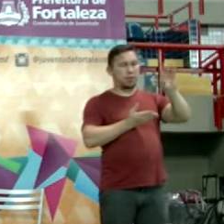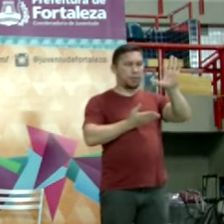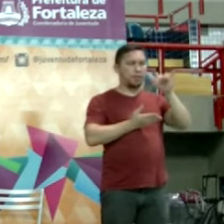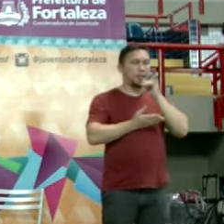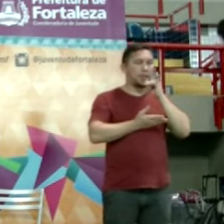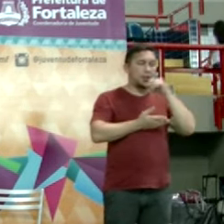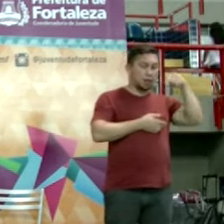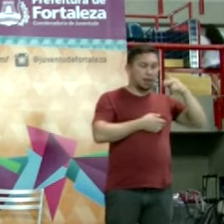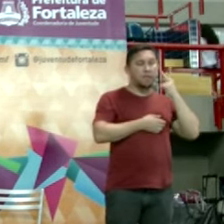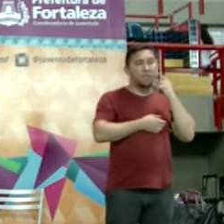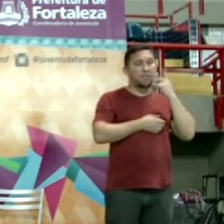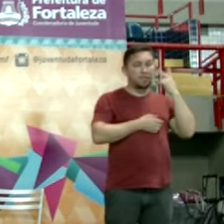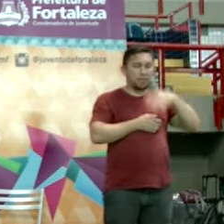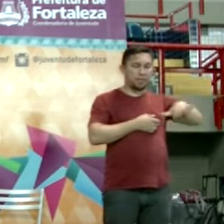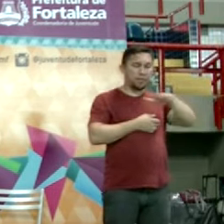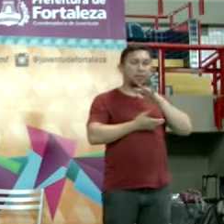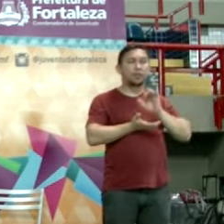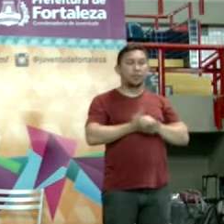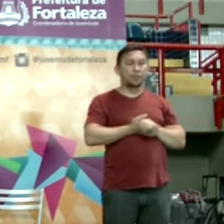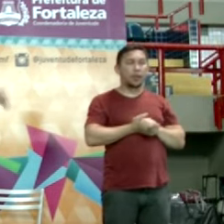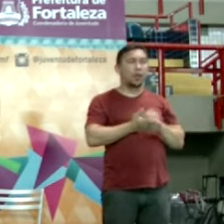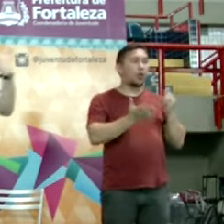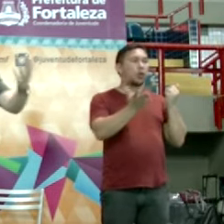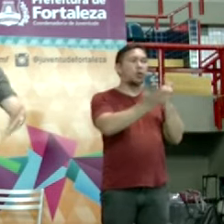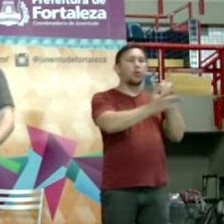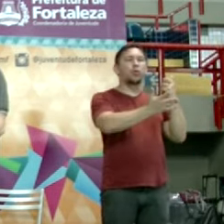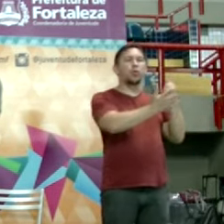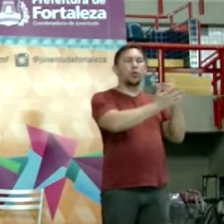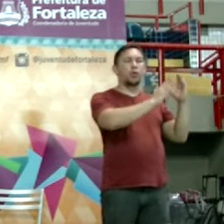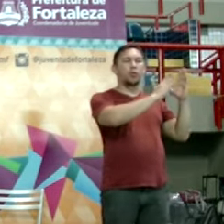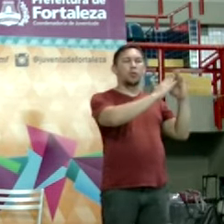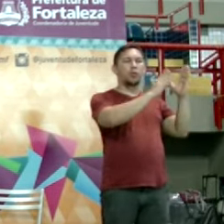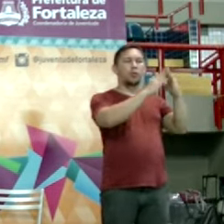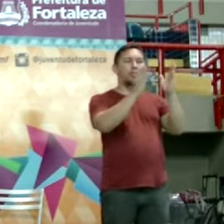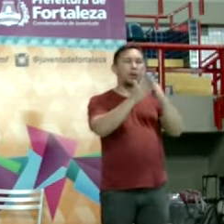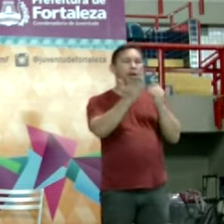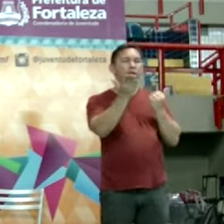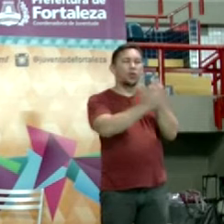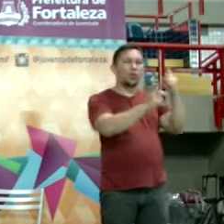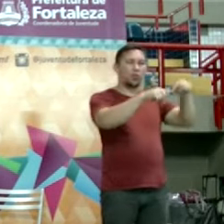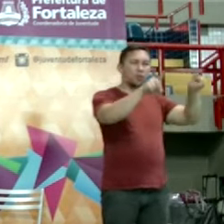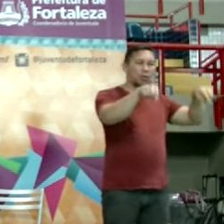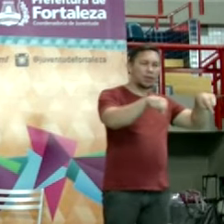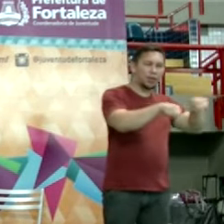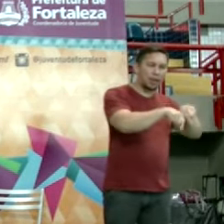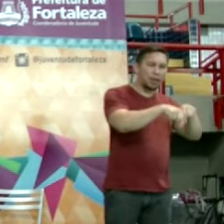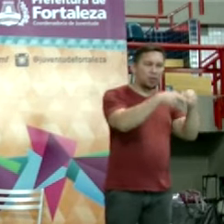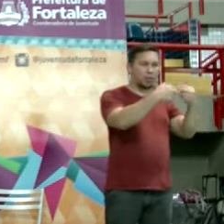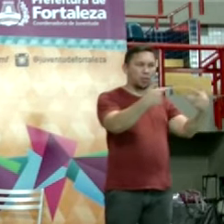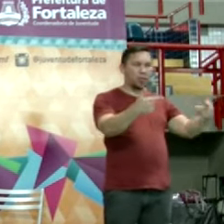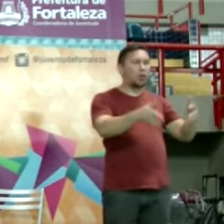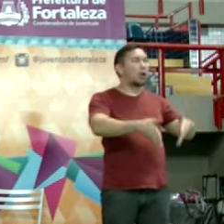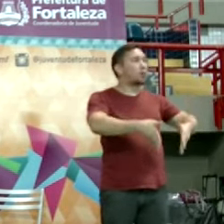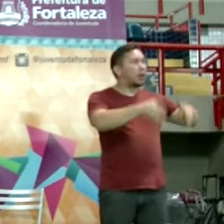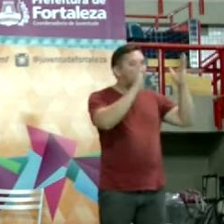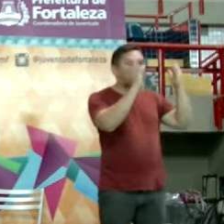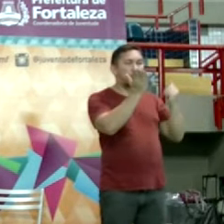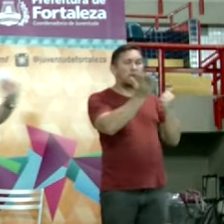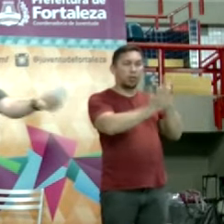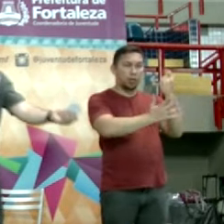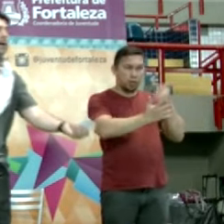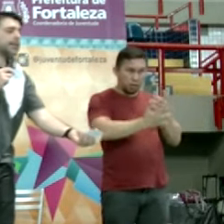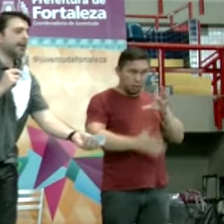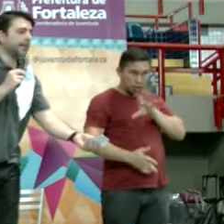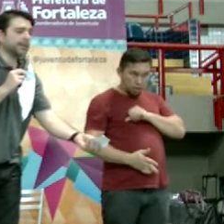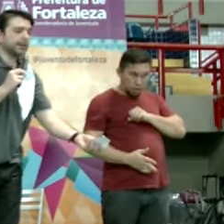Por exemplo, em Fortaleza tem pessoas que compram imóveis, compram terreno, compram apartamento. Estão entendendo? Não quer